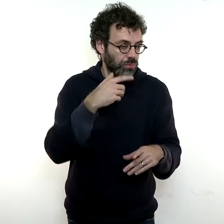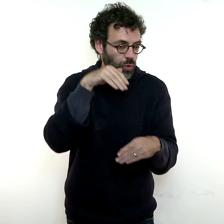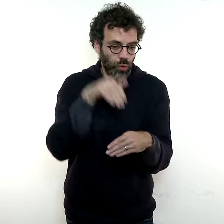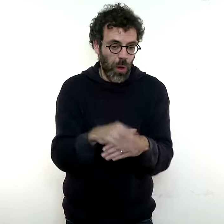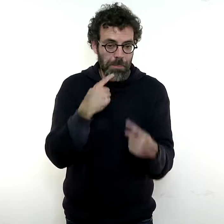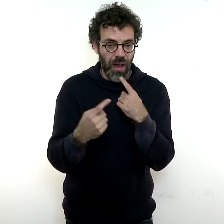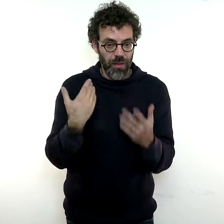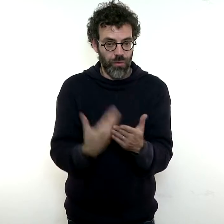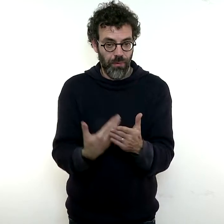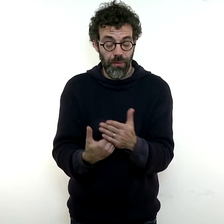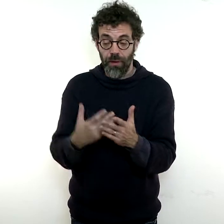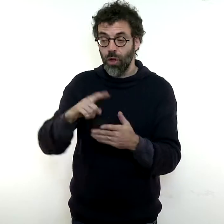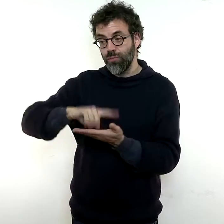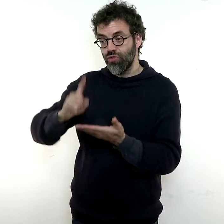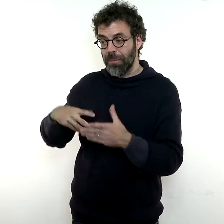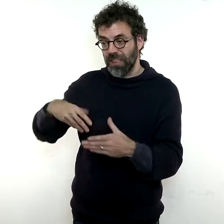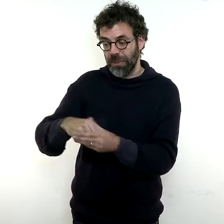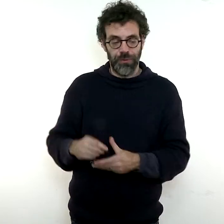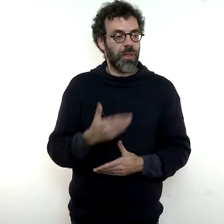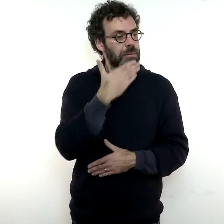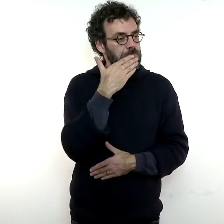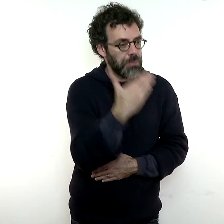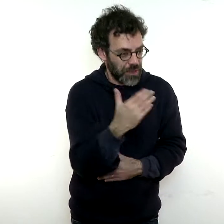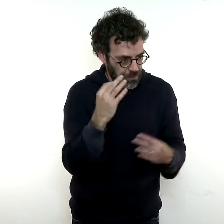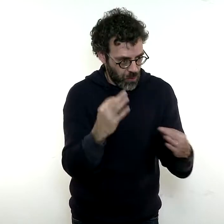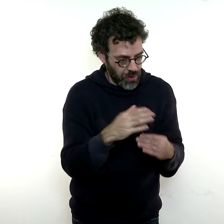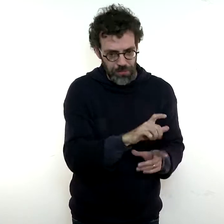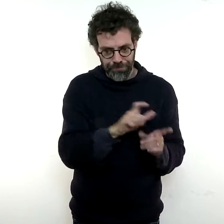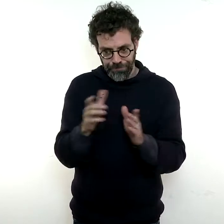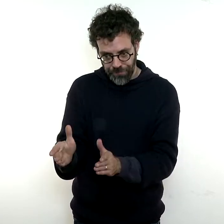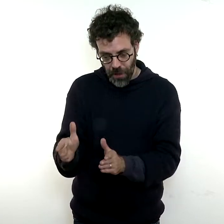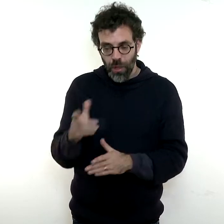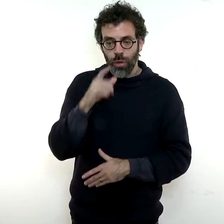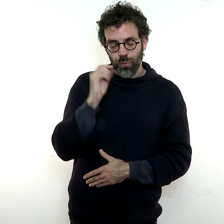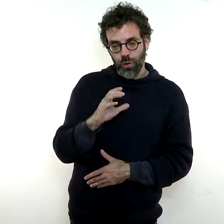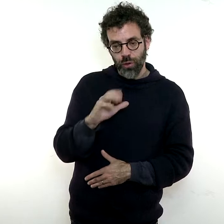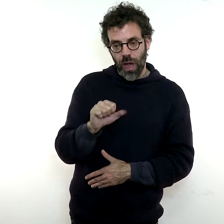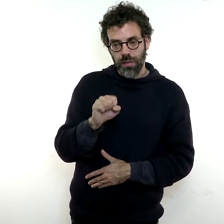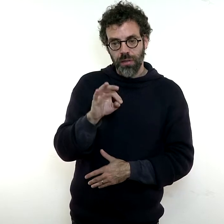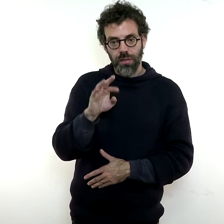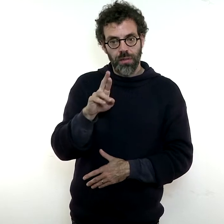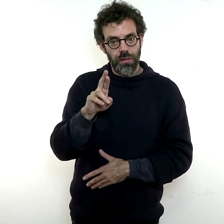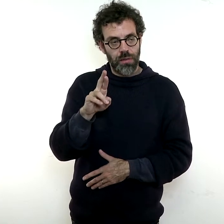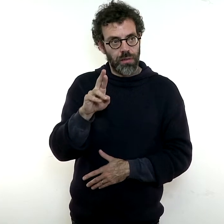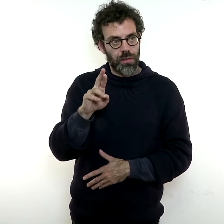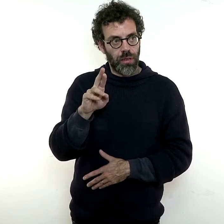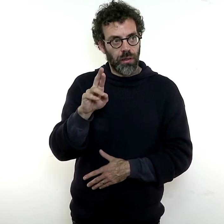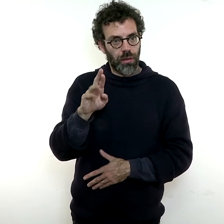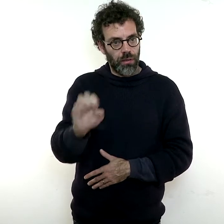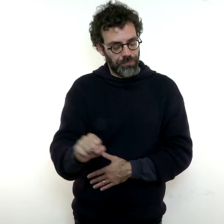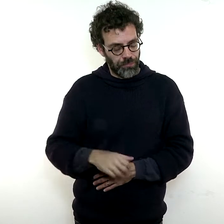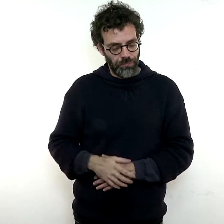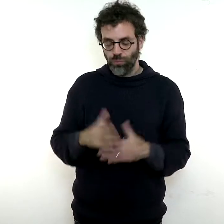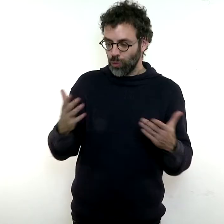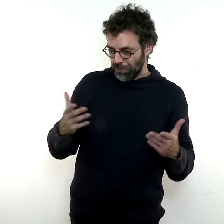Merci, mademoiselle Watkin. Monsieur Castres, toujours sur l'affaire 24. Monsieur le maire et chers collègues, je ne voulais pas faire